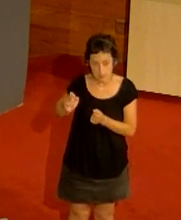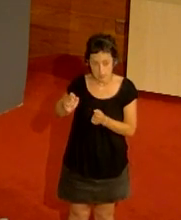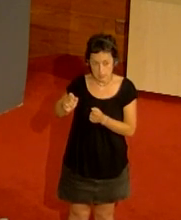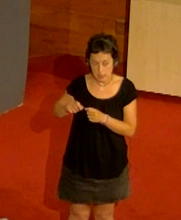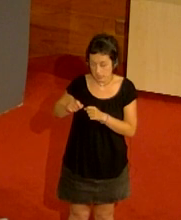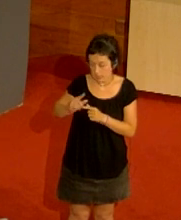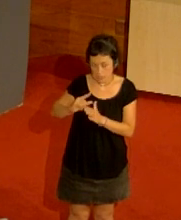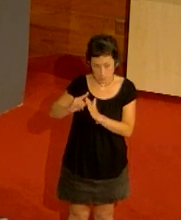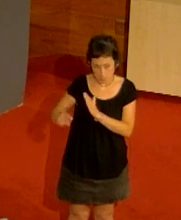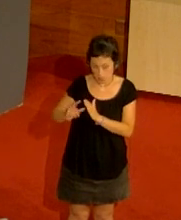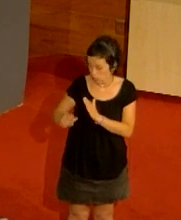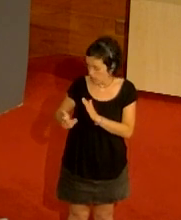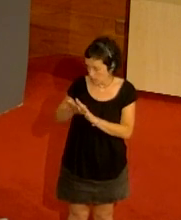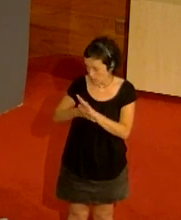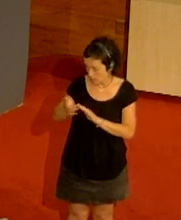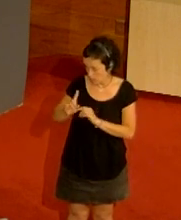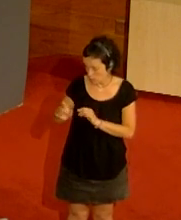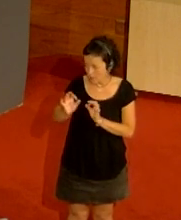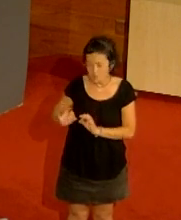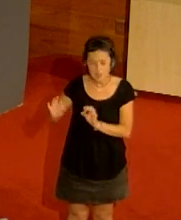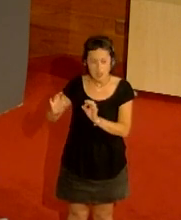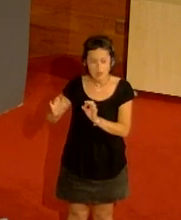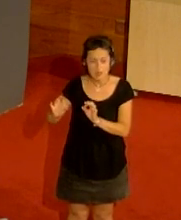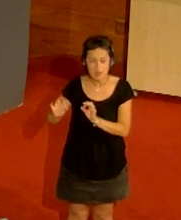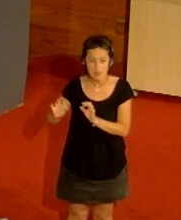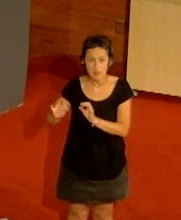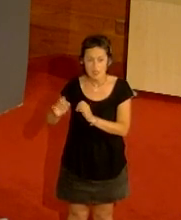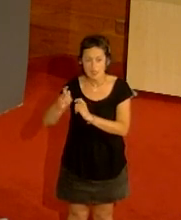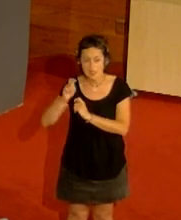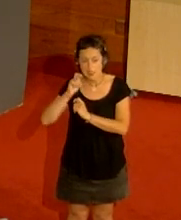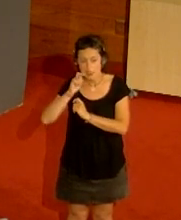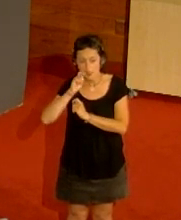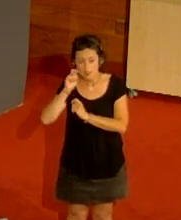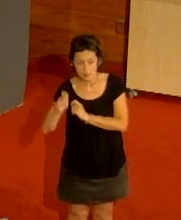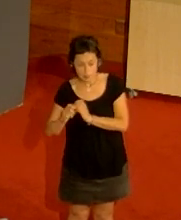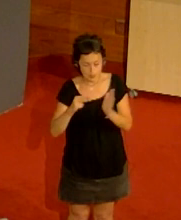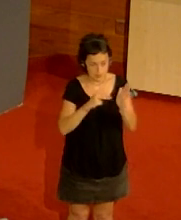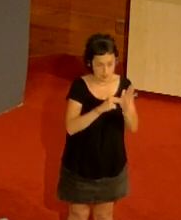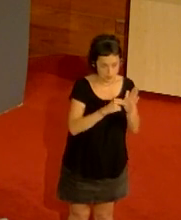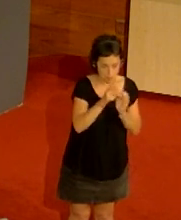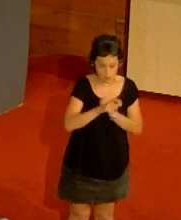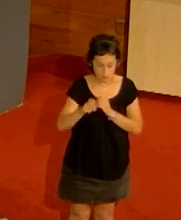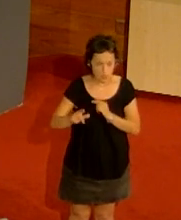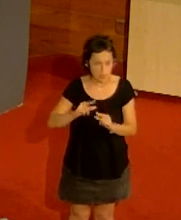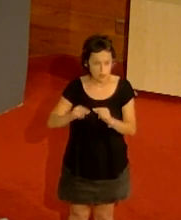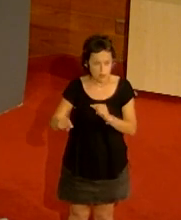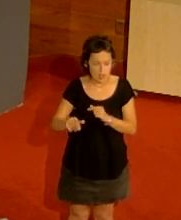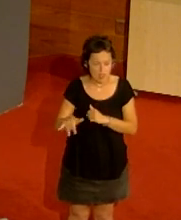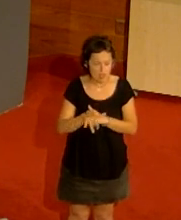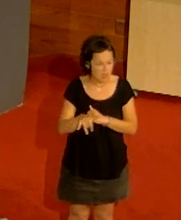qué hubo esa diferencia entre los refugiados ucranianos y los sirios, por ejemplo? Pues me